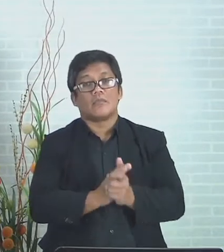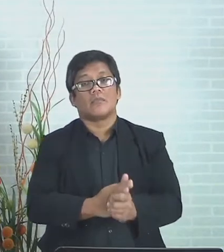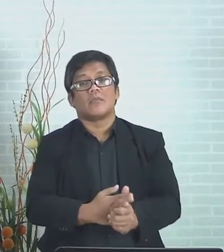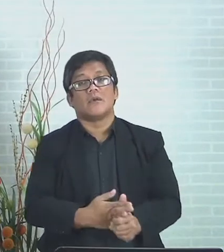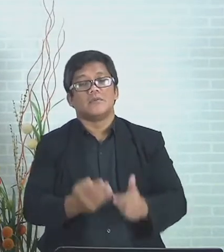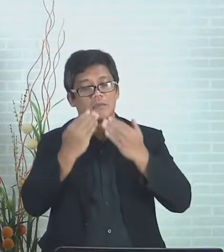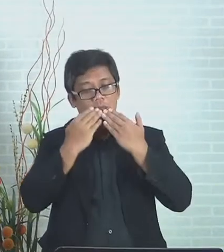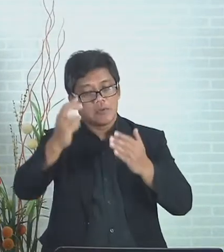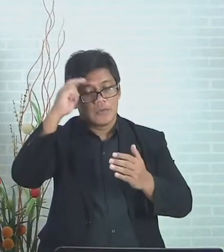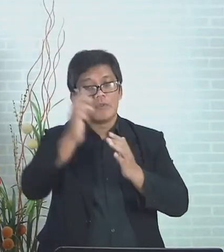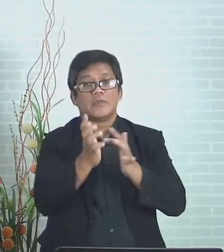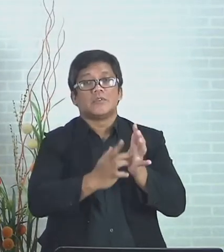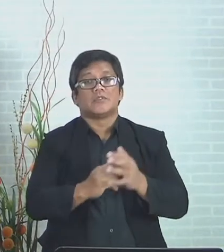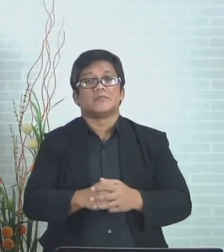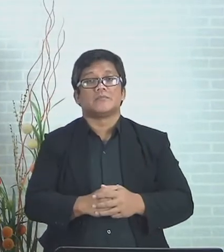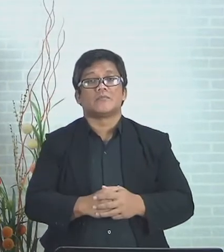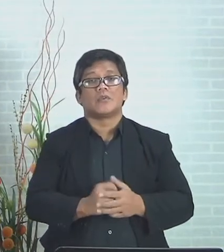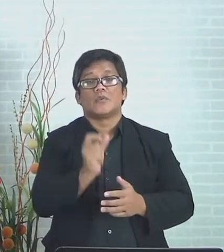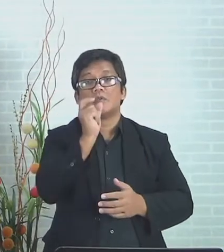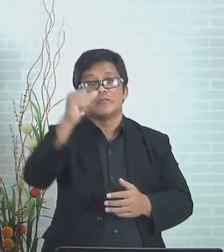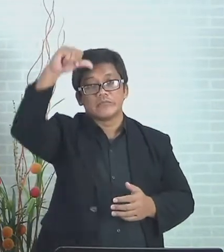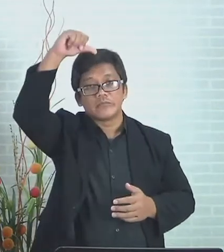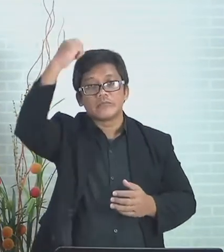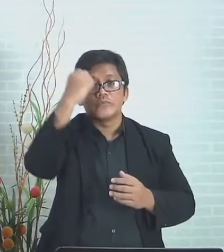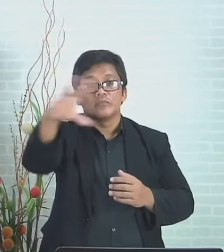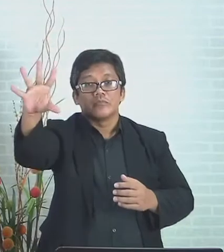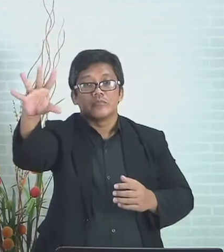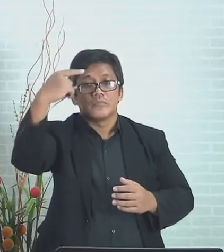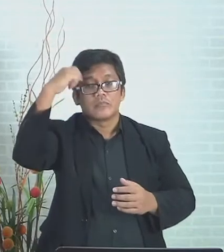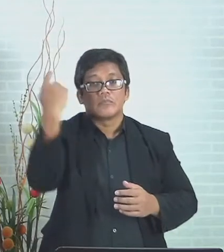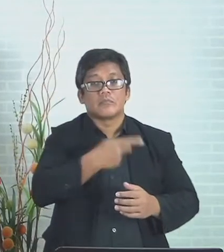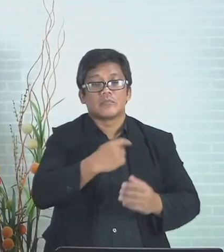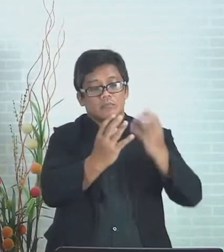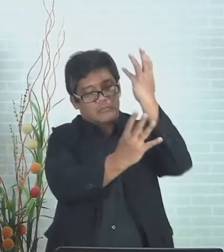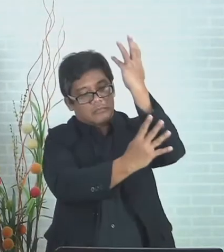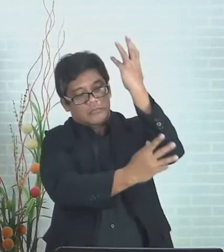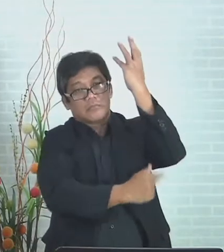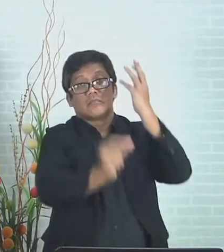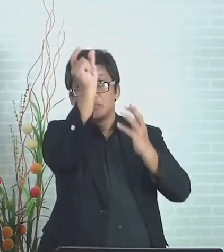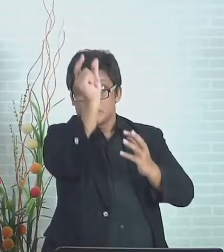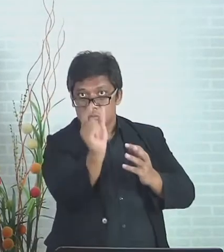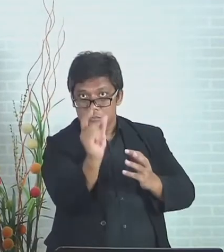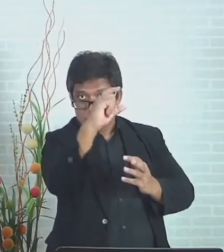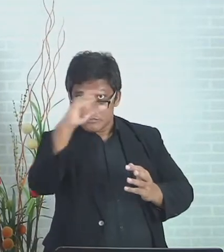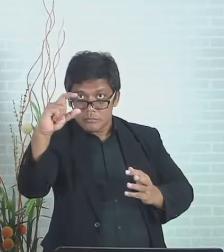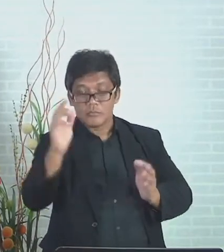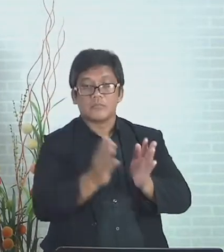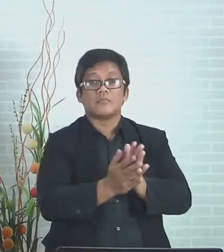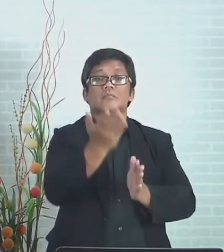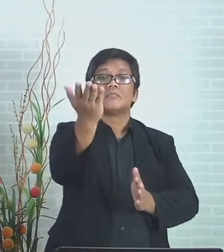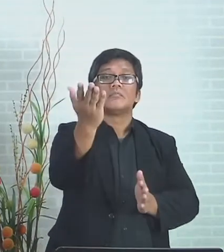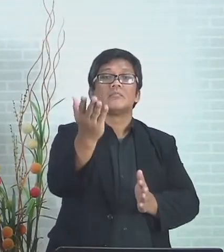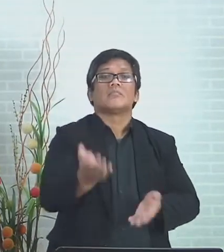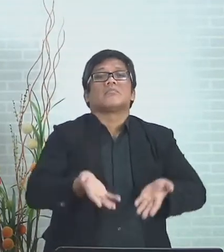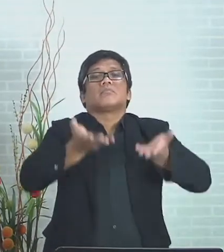Terima kasih Tuhan Yesus untuk Anugrahmu bagi kami darahmu tercurah di atau saleh dan engkau telah